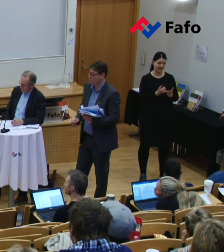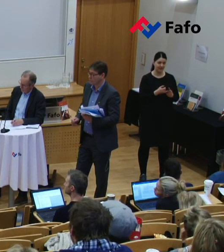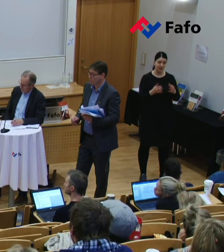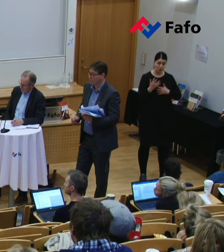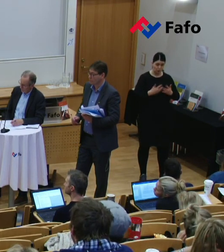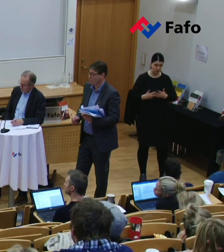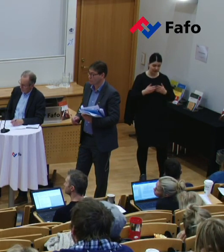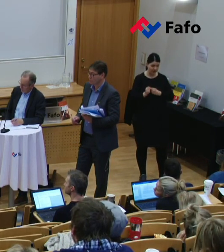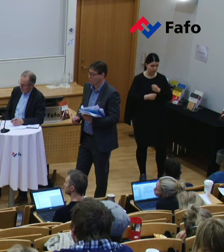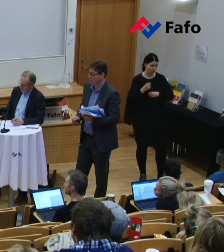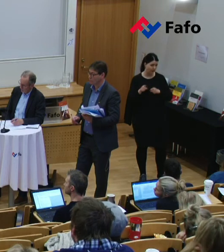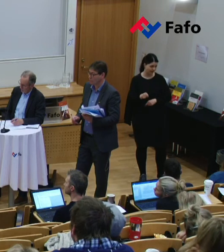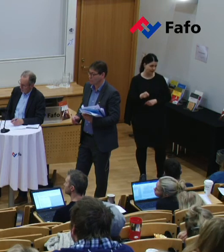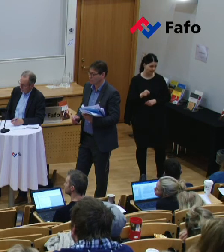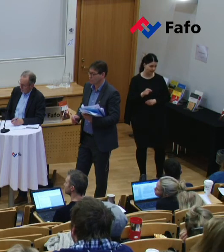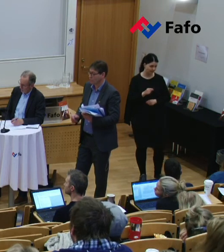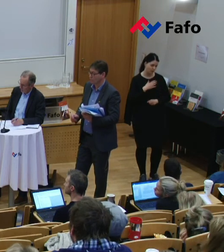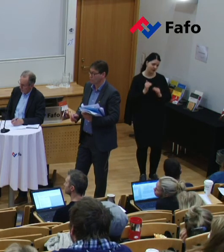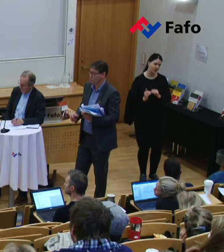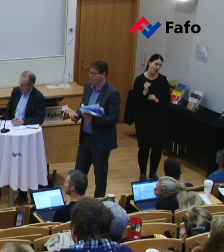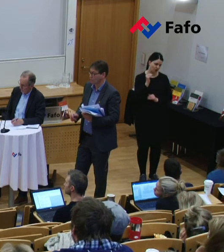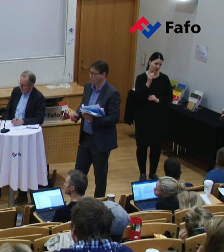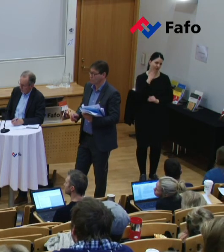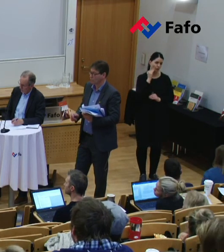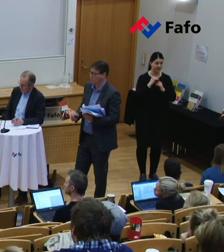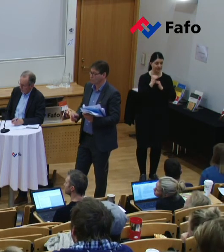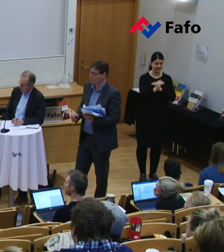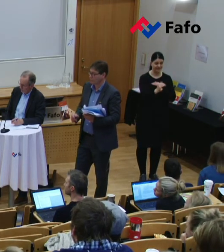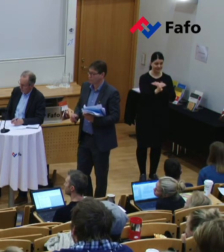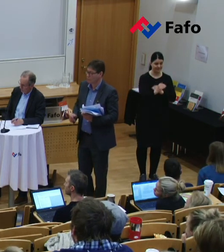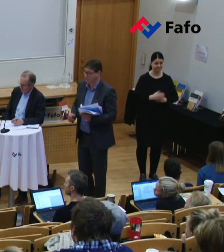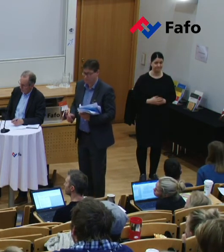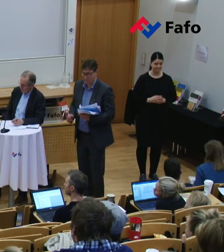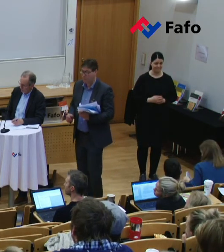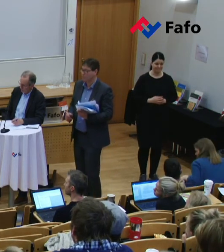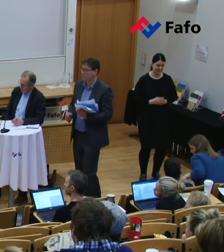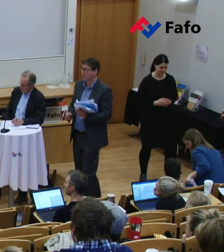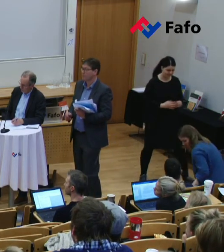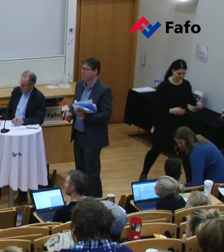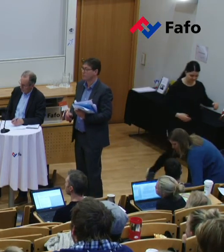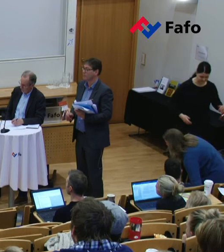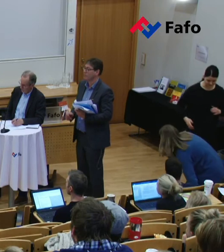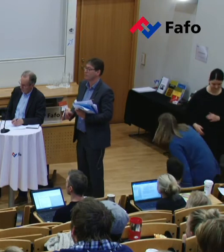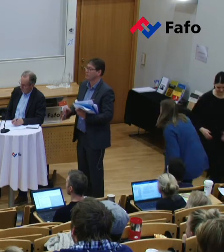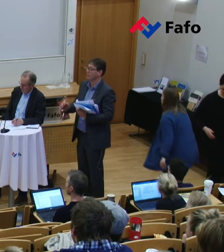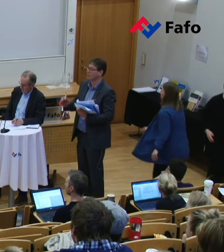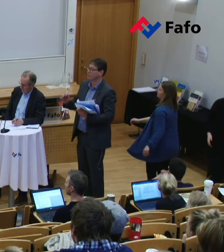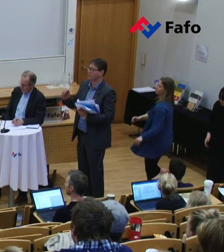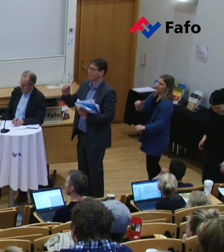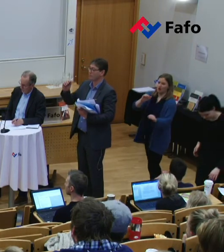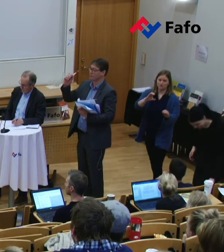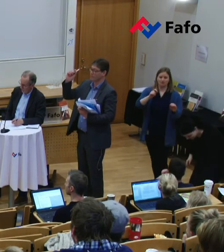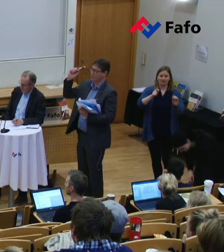ACT og hadde oppnådd en høyere bostabilitet. ACT-vurderingen, som man snakker om fra helsedirektoratet her, oppnådde jo